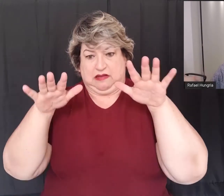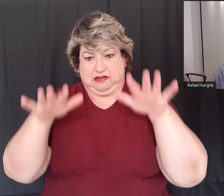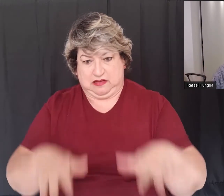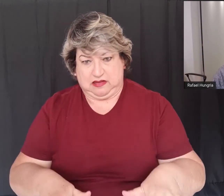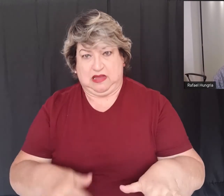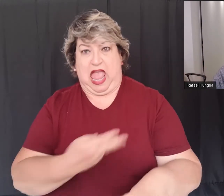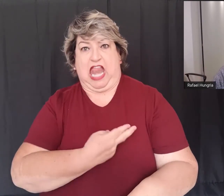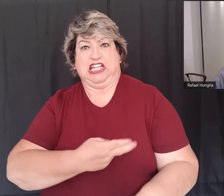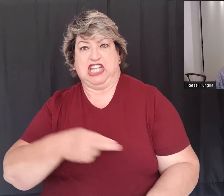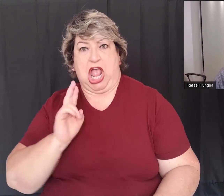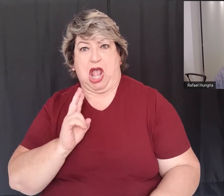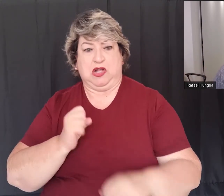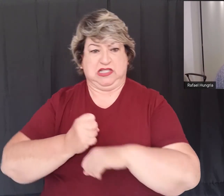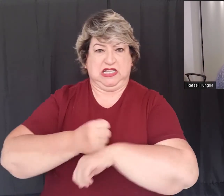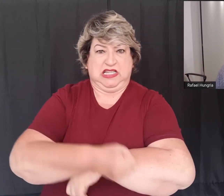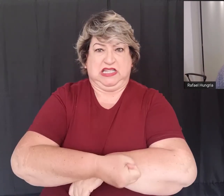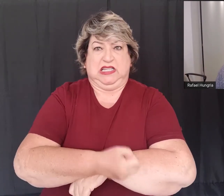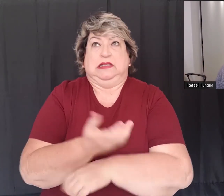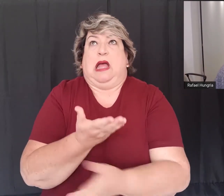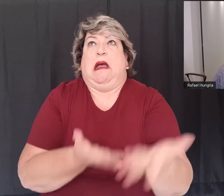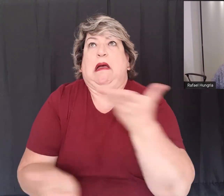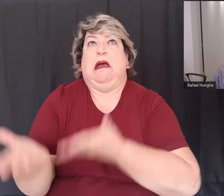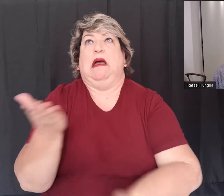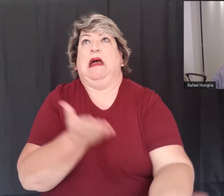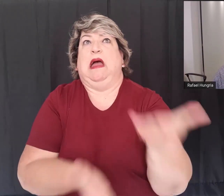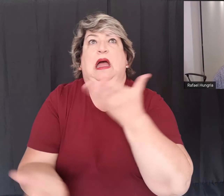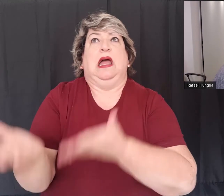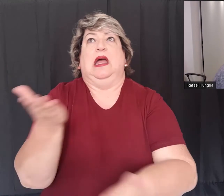humano obedeça a eles, que o ser humano seja